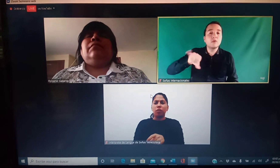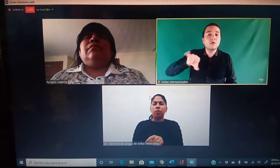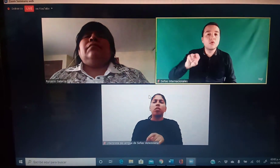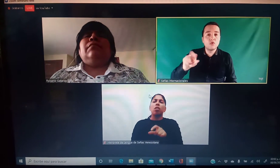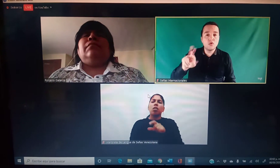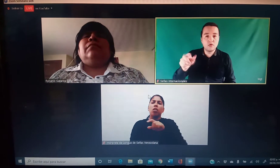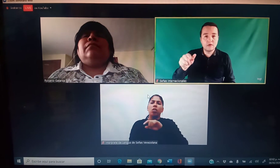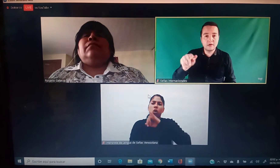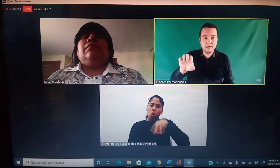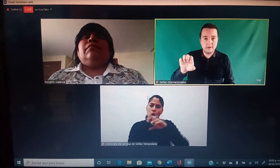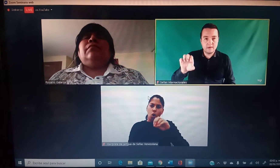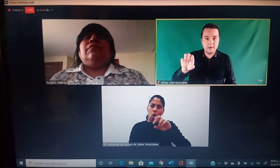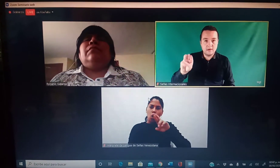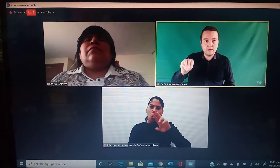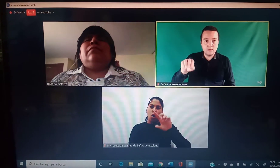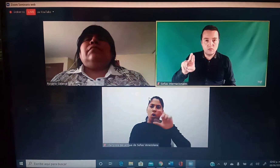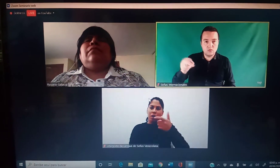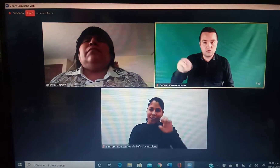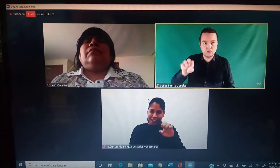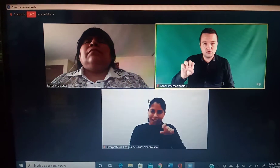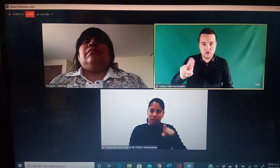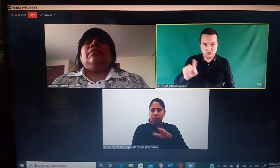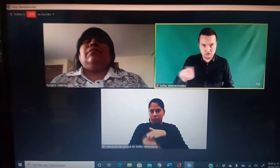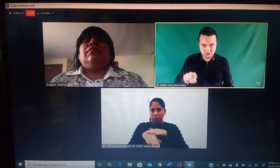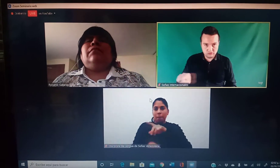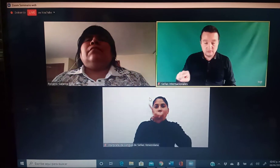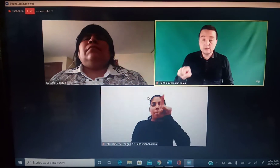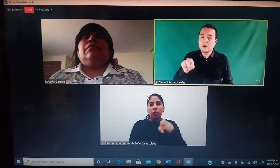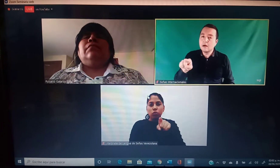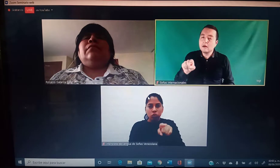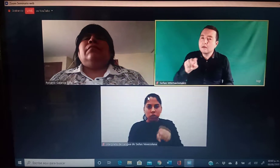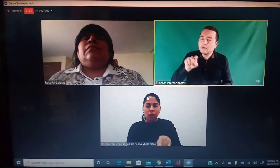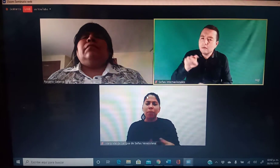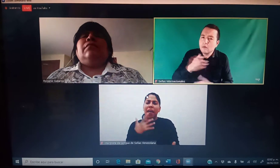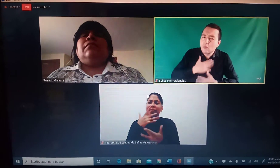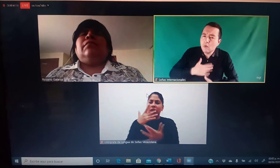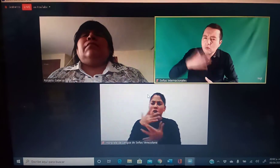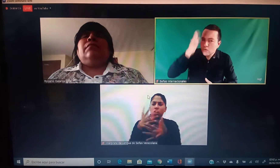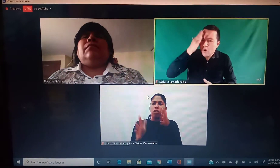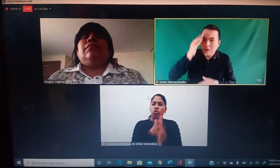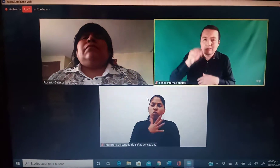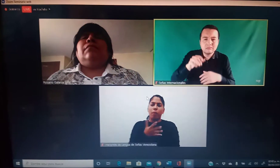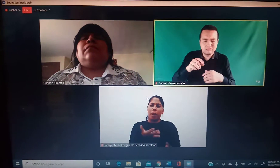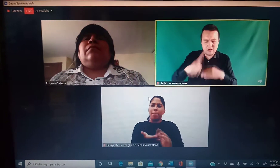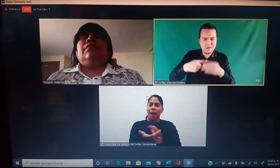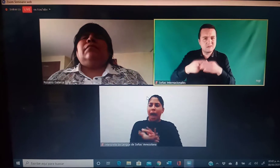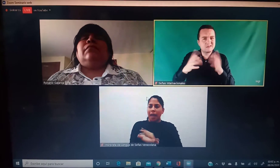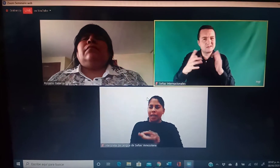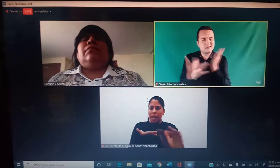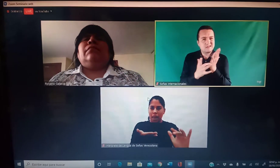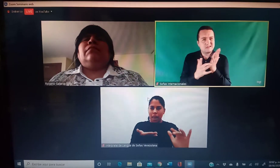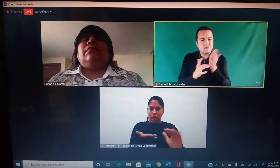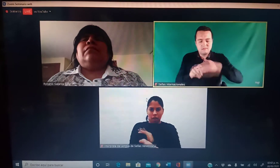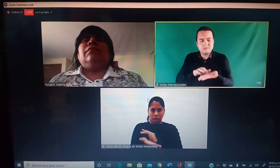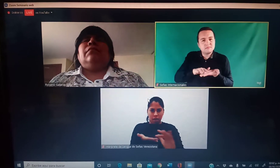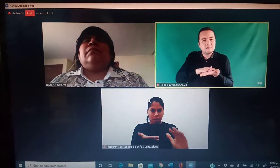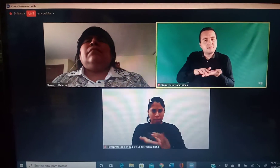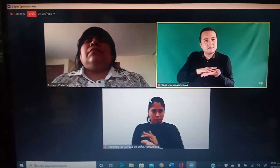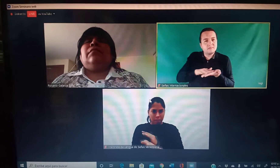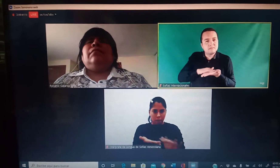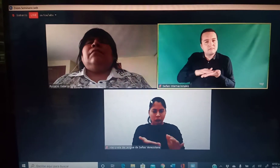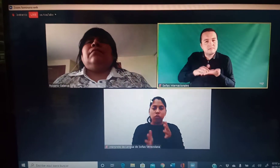Básicamente es para saber si esta tecnología de las líneas de braille y de la enseñanza del